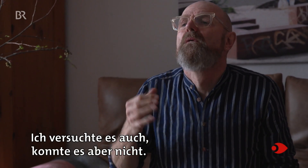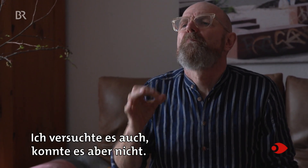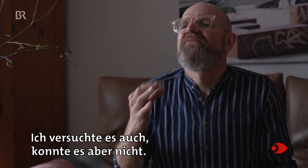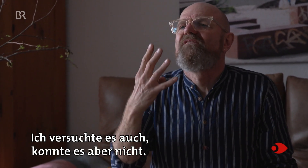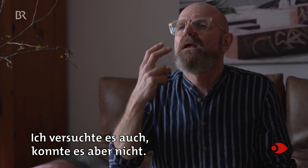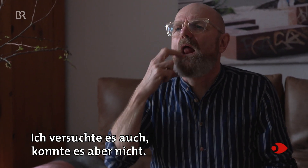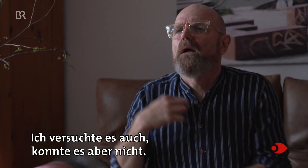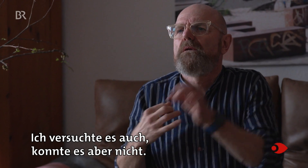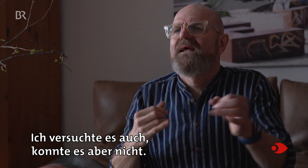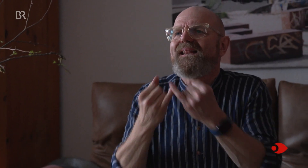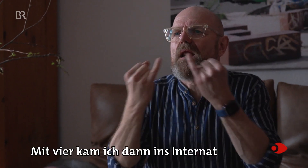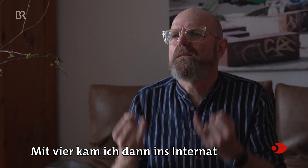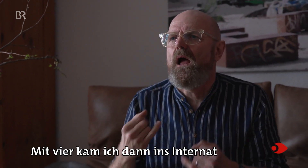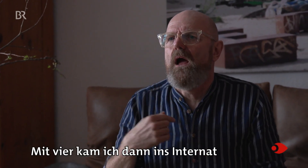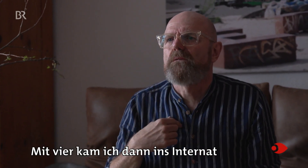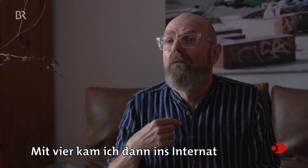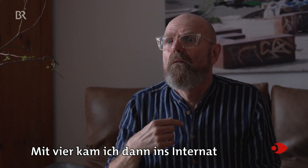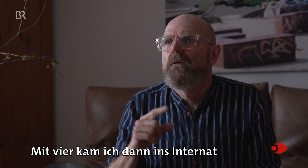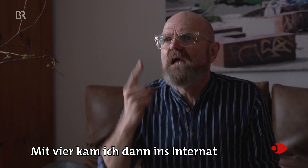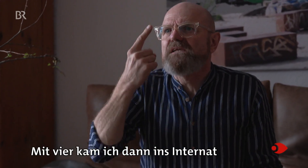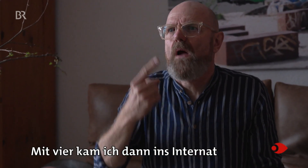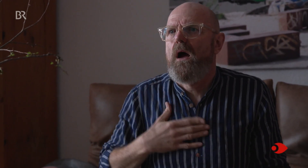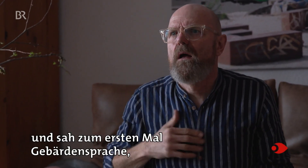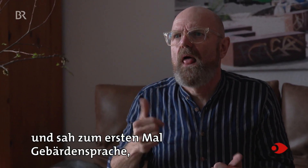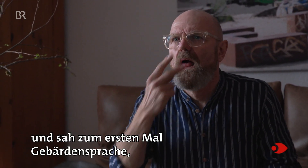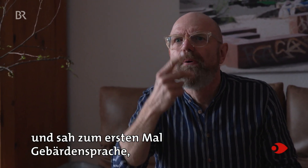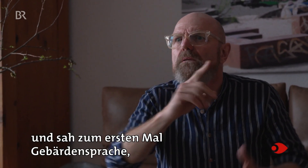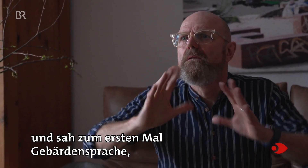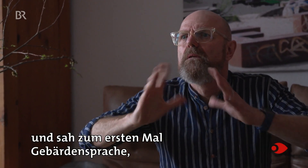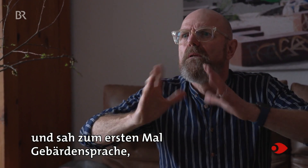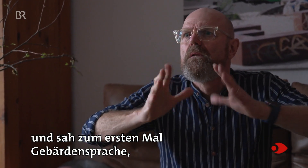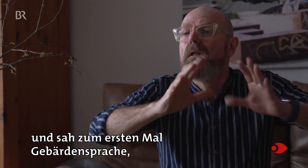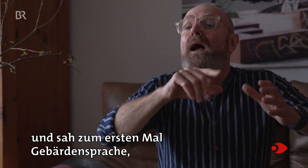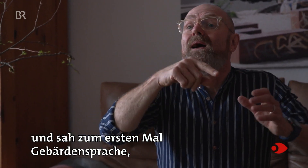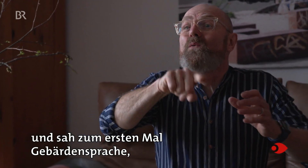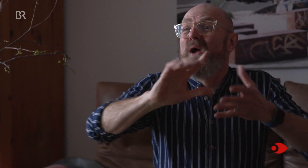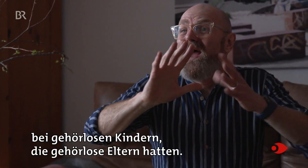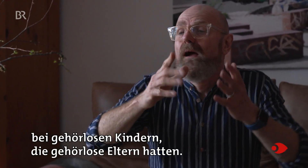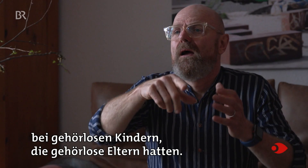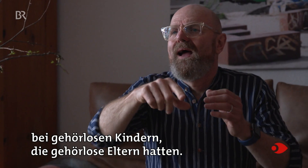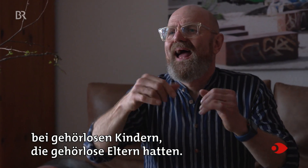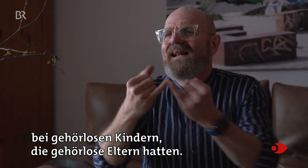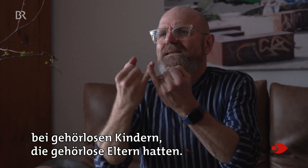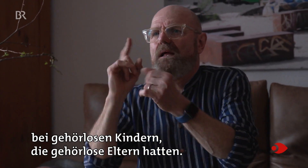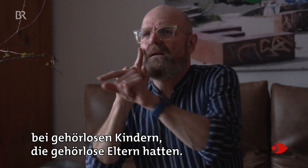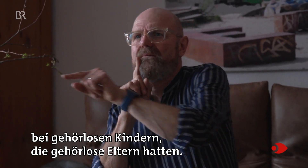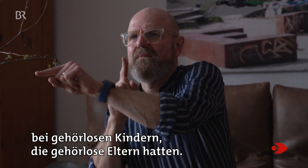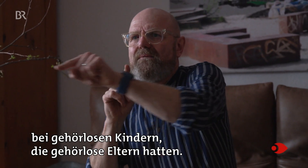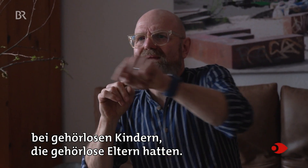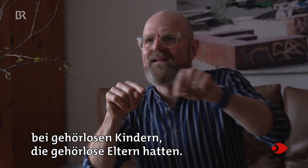es aber nicht. Mit 4 kam ich dann ins Internat und sah zum ersten Mal Gebärdensprache bei gehörlosen Kindern, die gehörlose Eltern